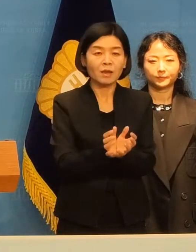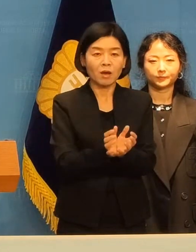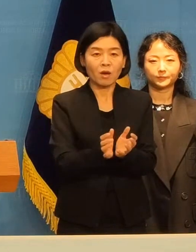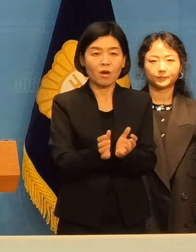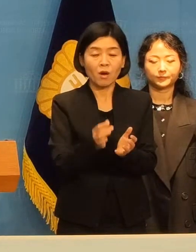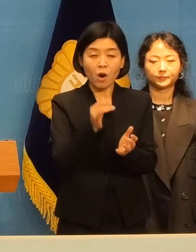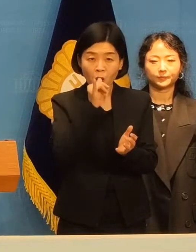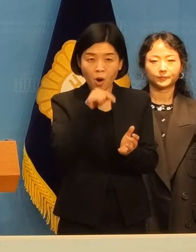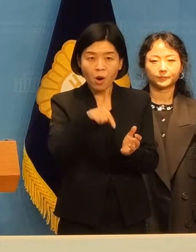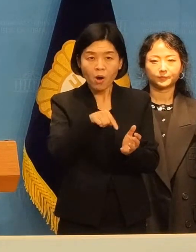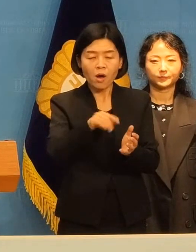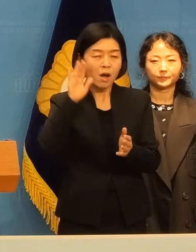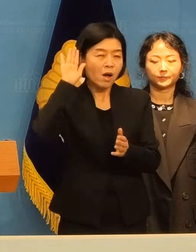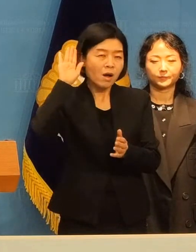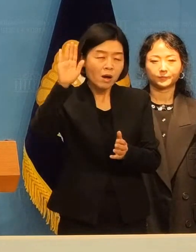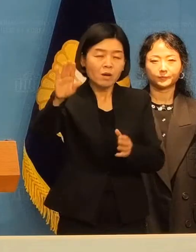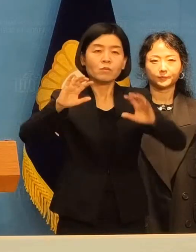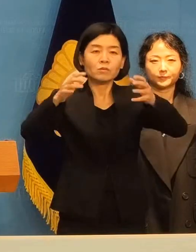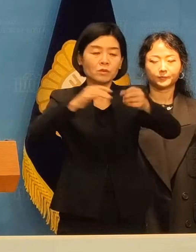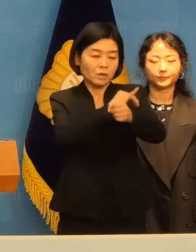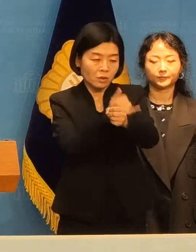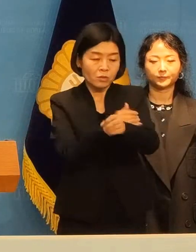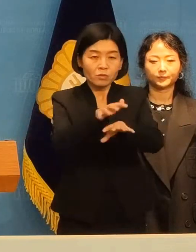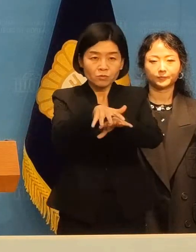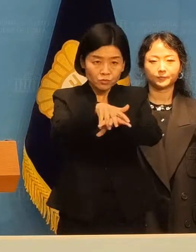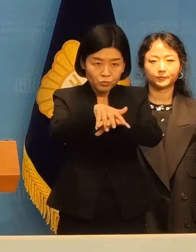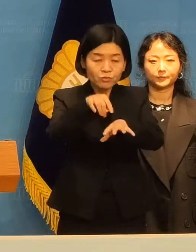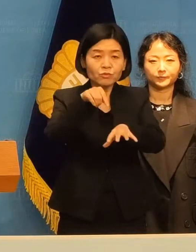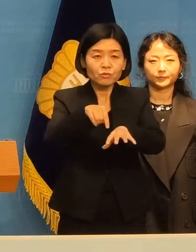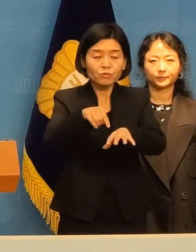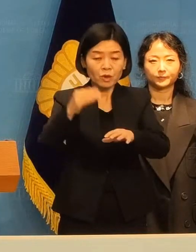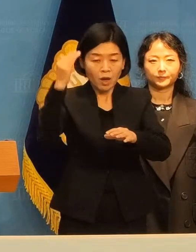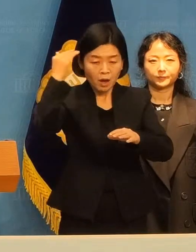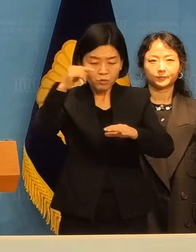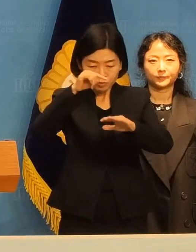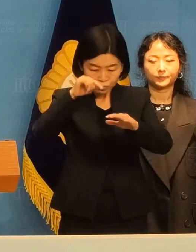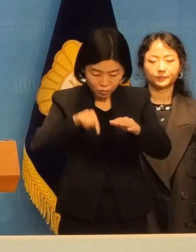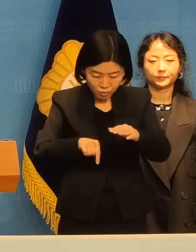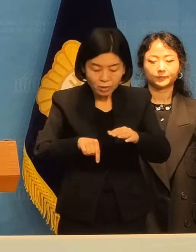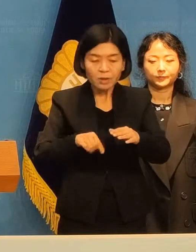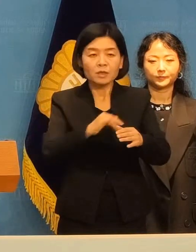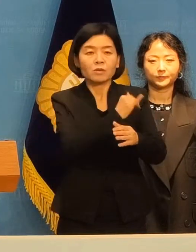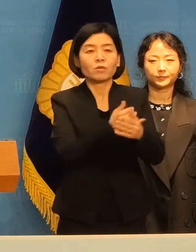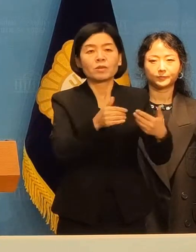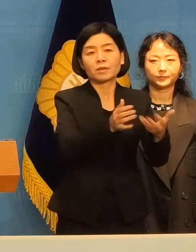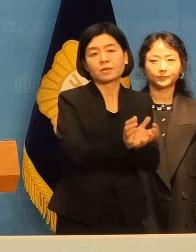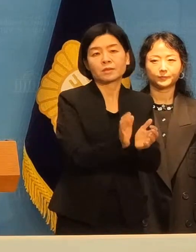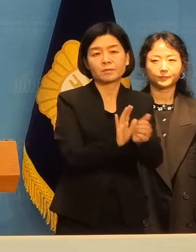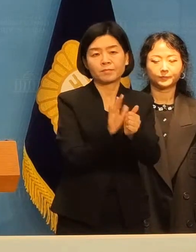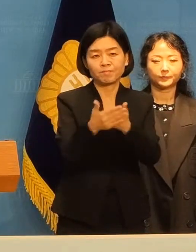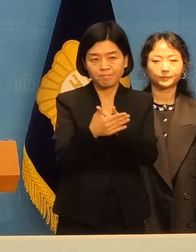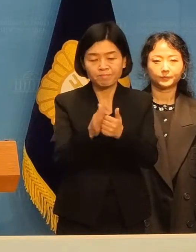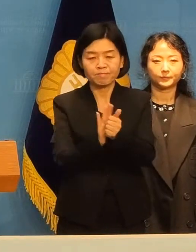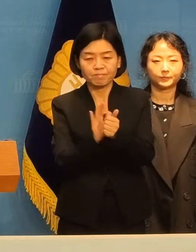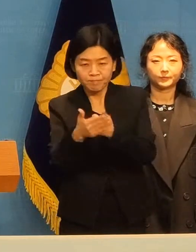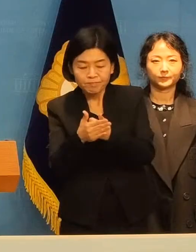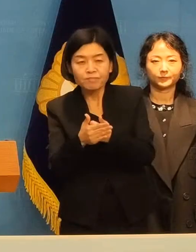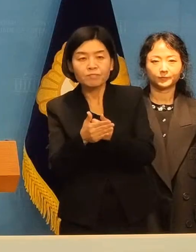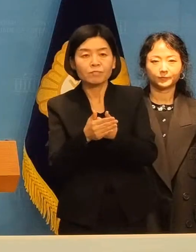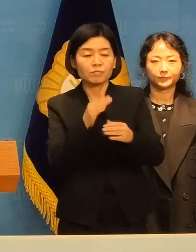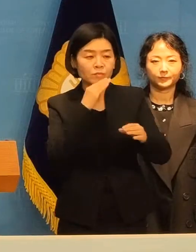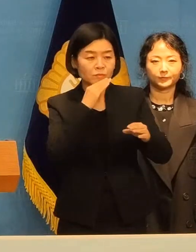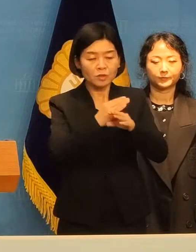향후 국제인권기구 및 국내외 인권단체들과 협력하여